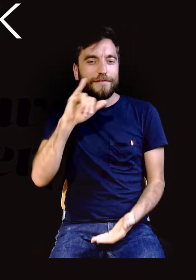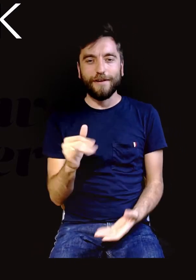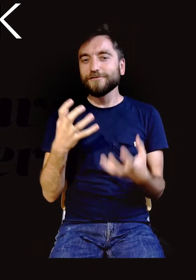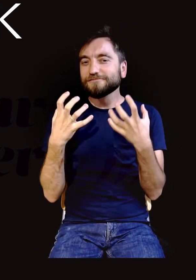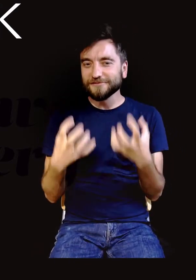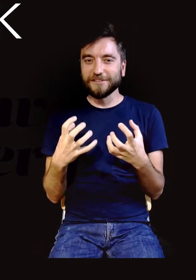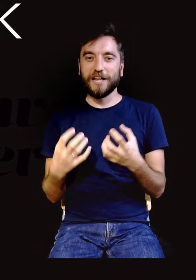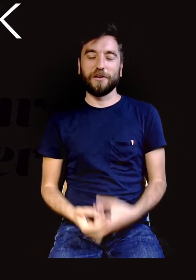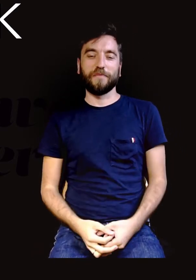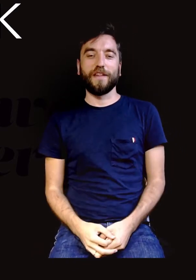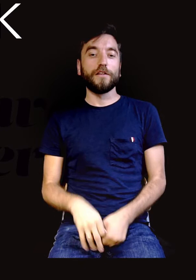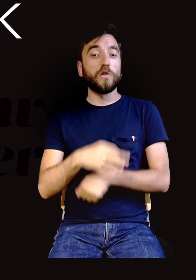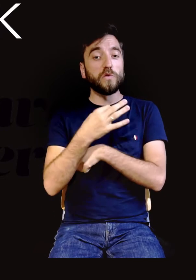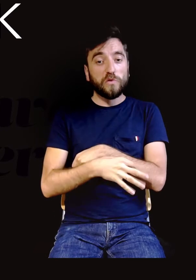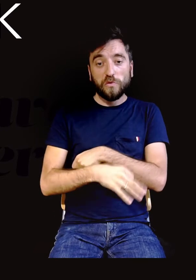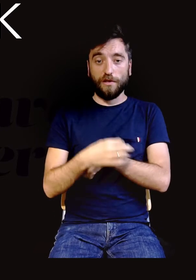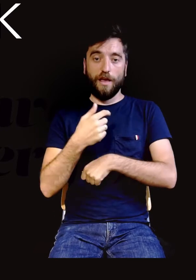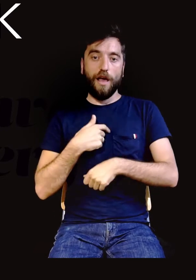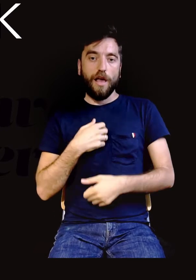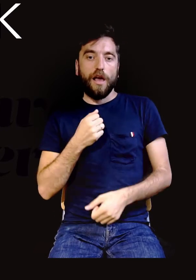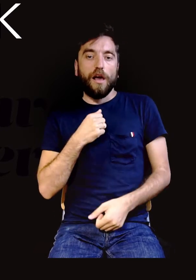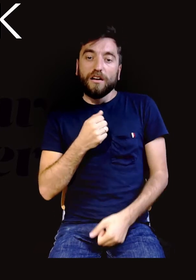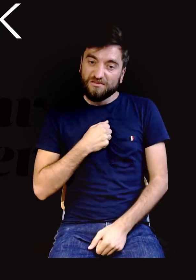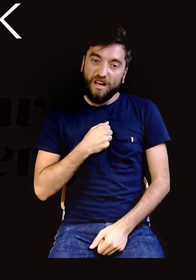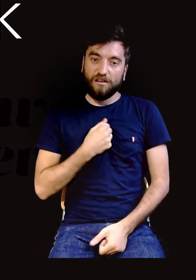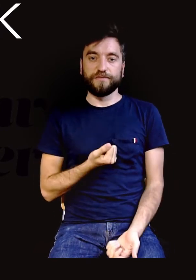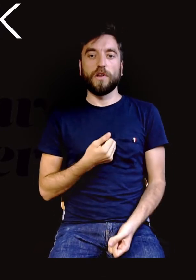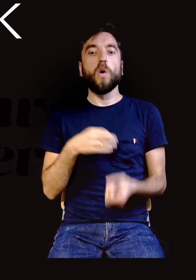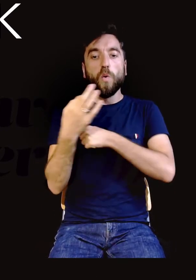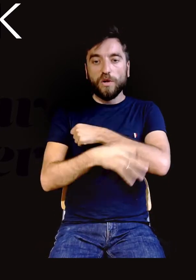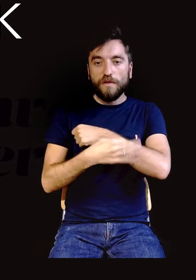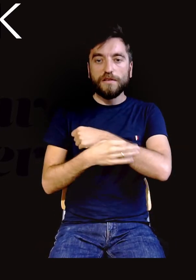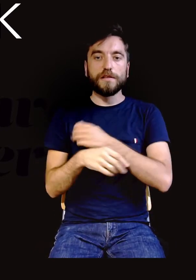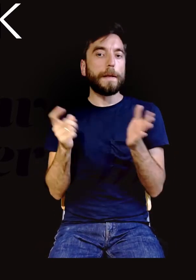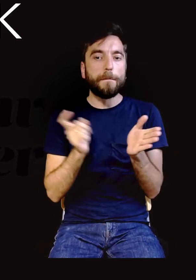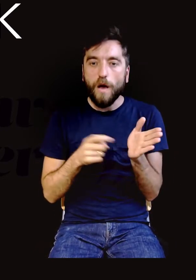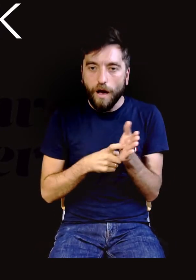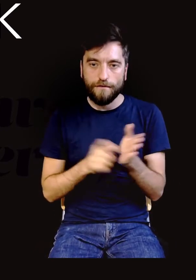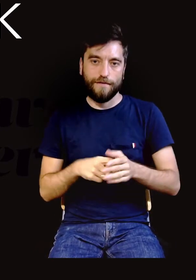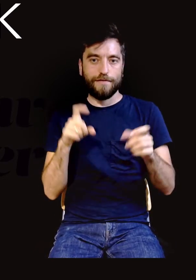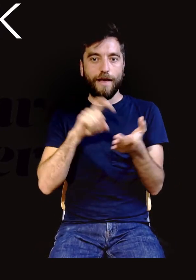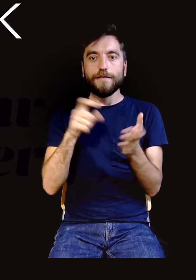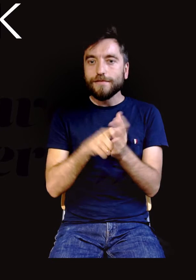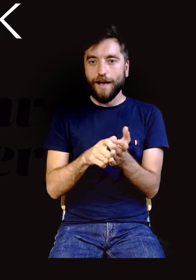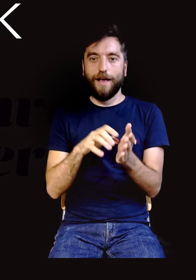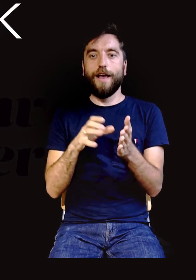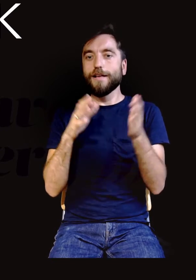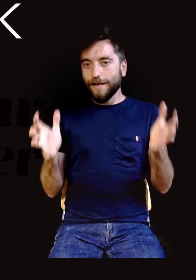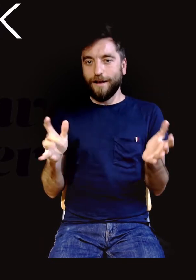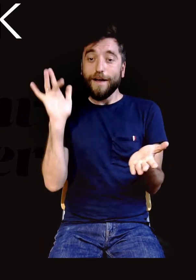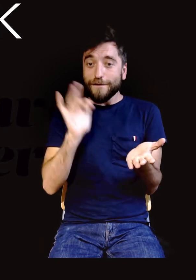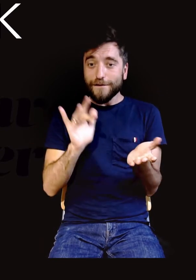zawsze chętnie i bardzo zawsze żałuję na studiach, zwłaszcza zawsze myślałam, że to było wspaniałe, gdyby uniwersytety posiadały jakąś taką